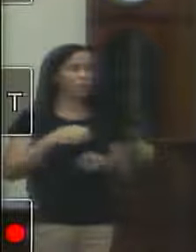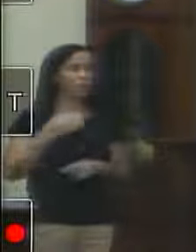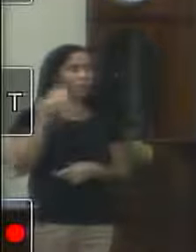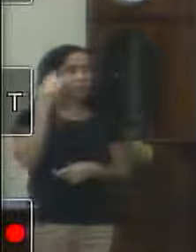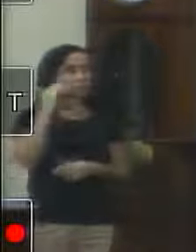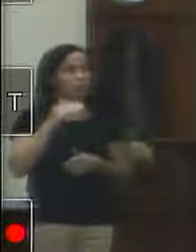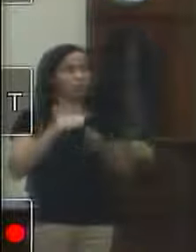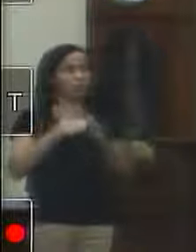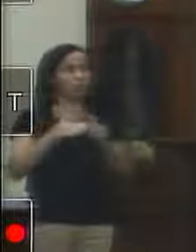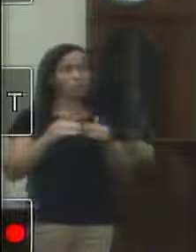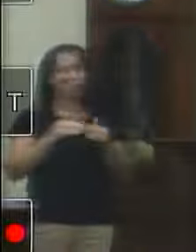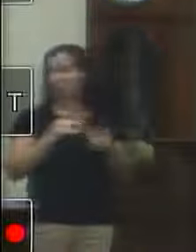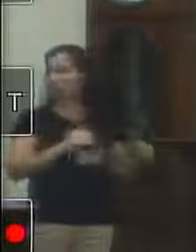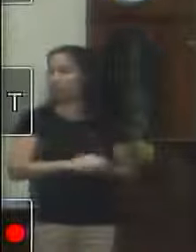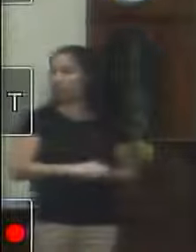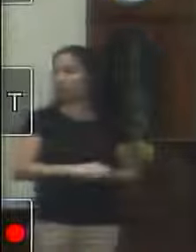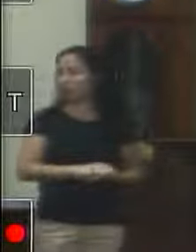quando